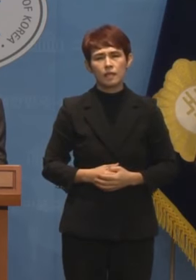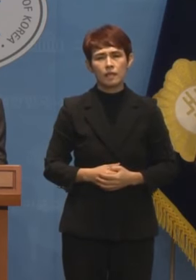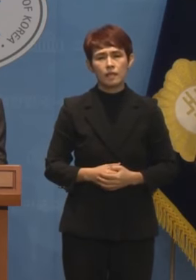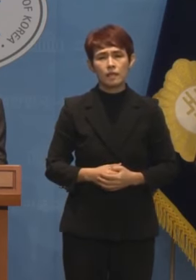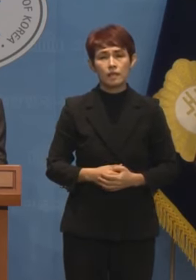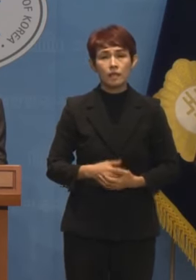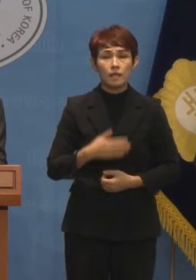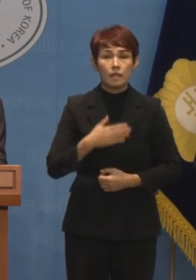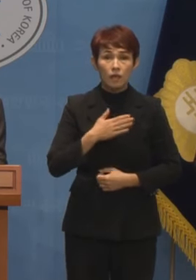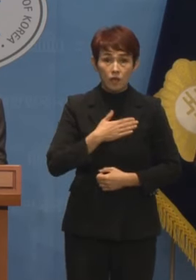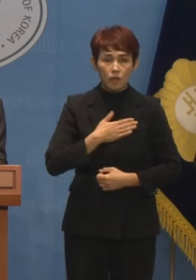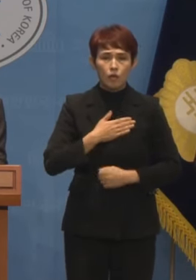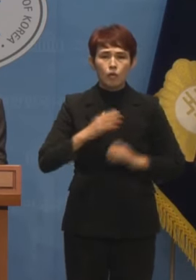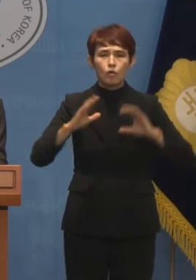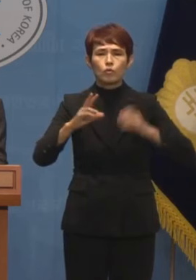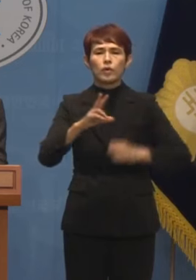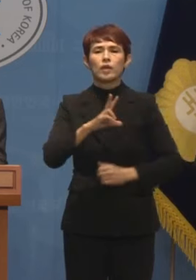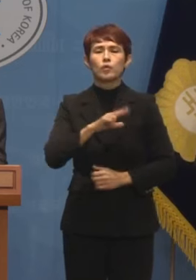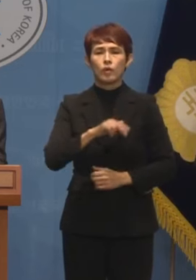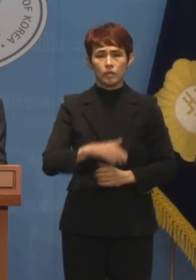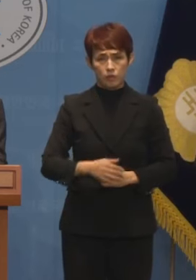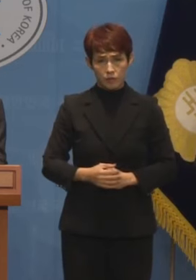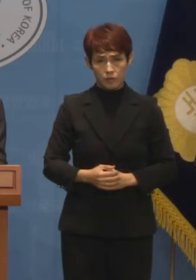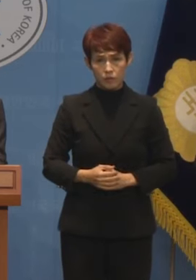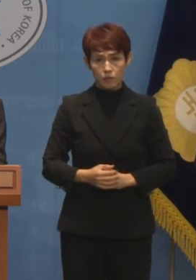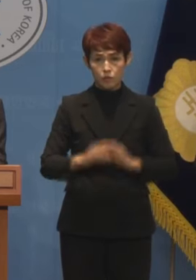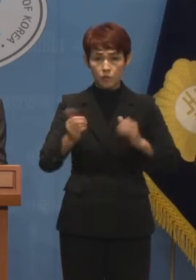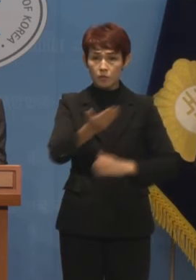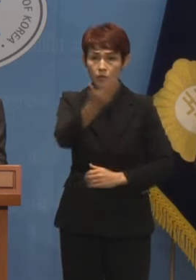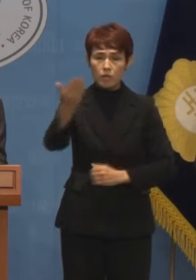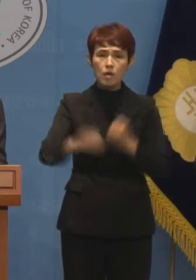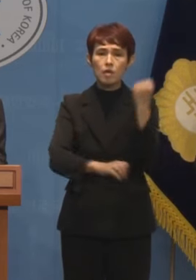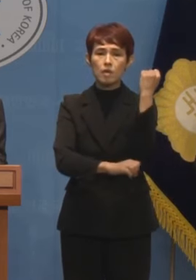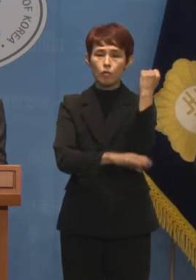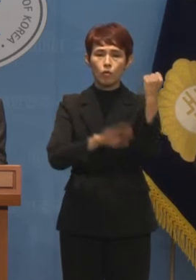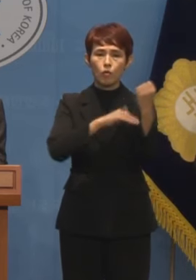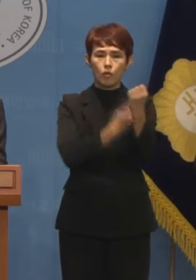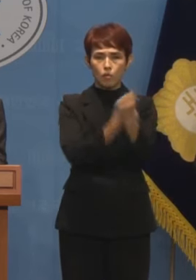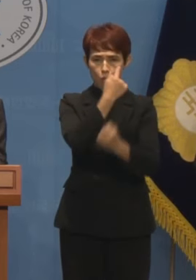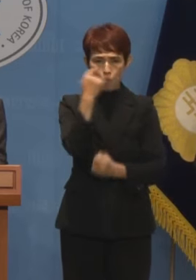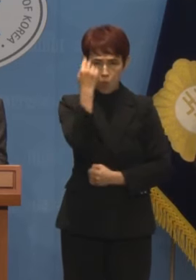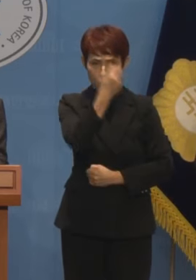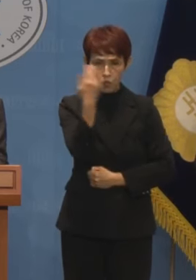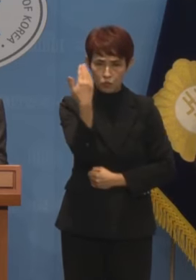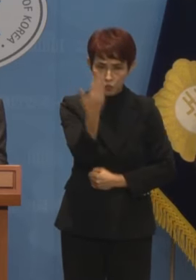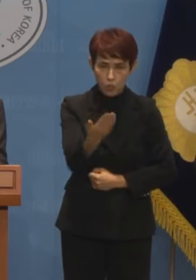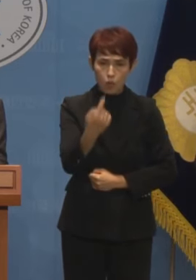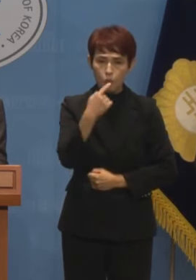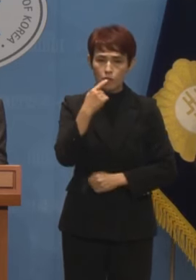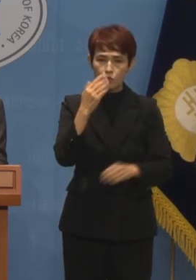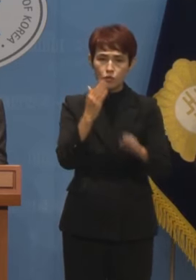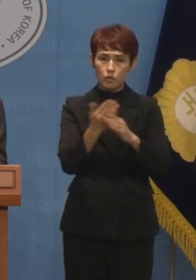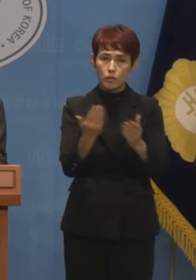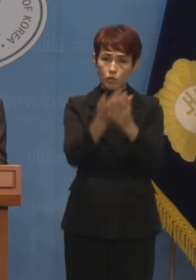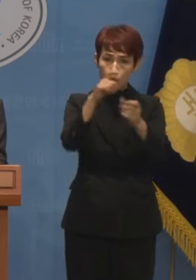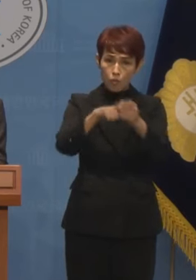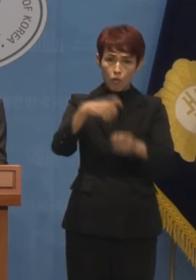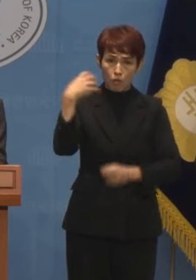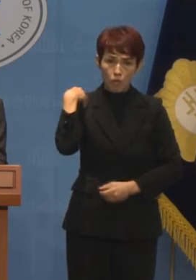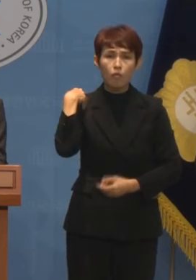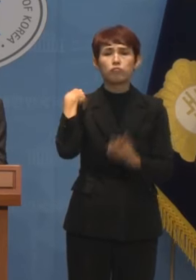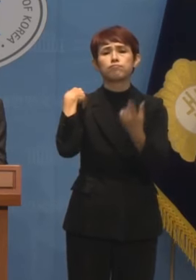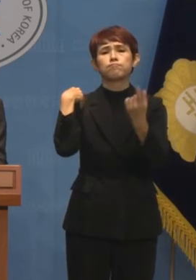저는 국회의원으로서 국민의 기본권 보호와 민주주의 발전을 위해 노력해야 할 의무가 있습니다.